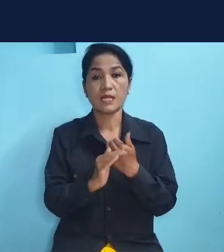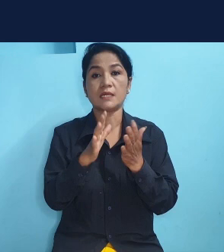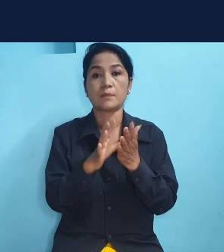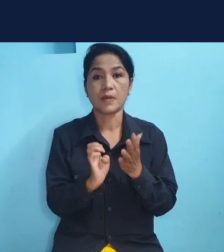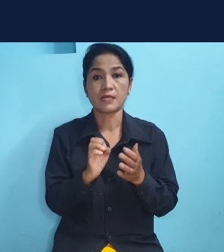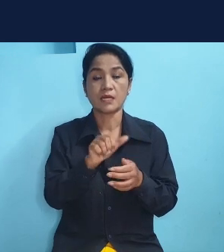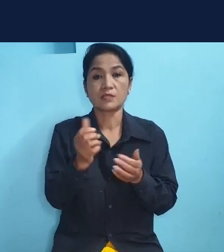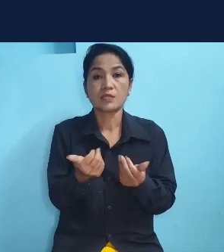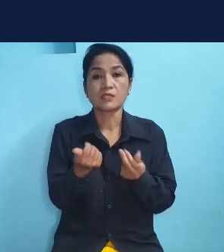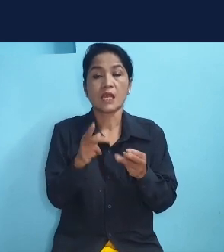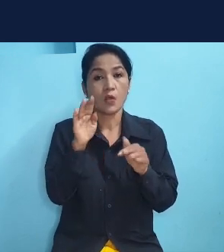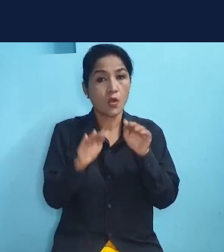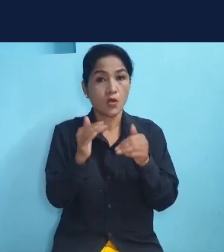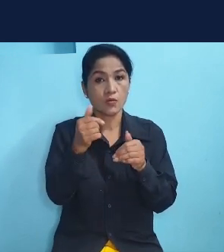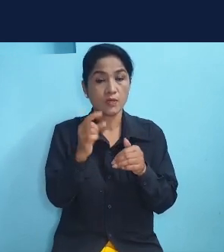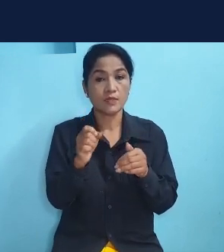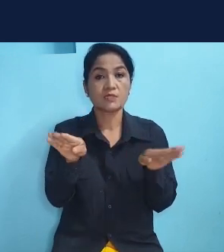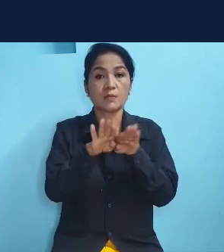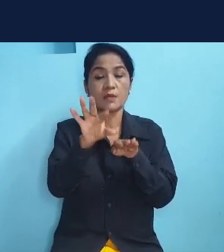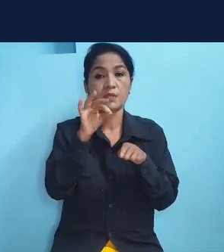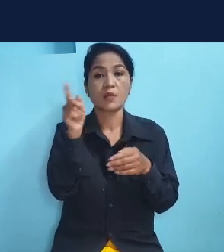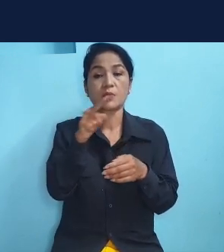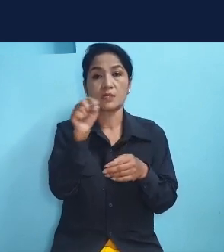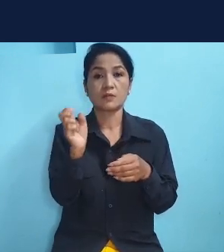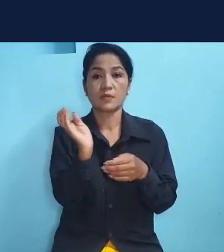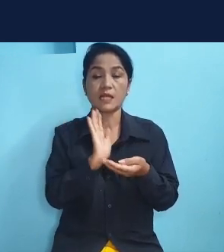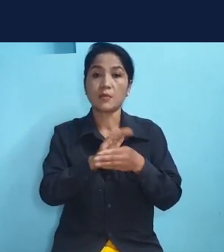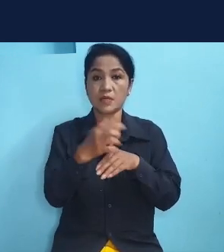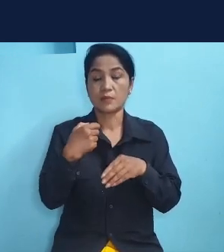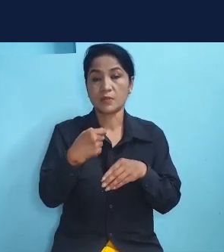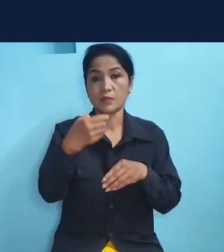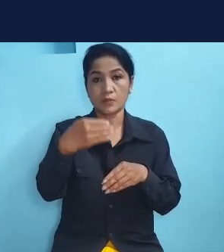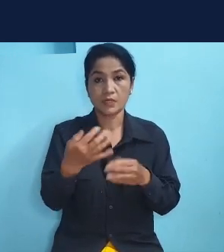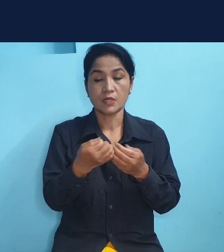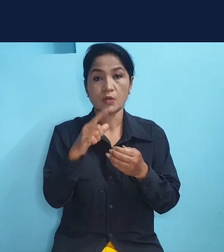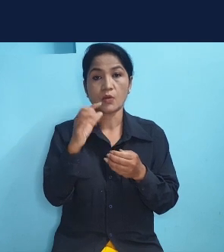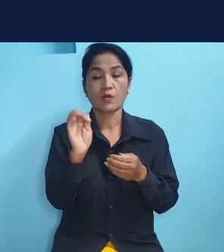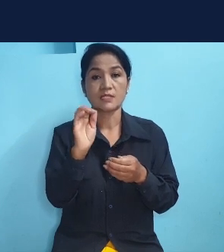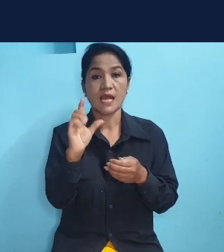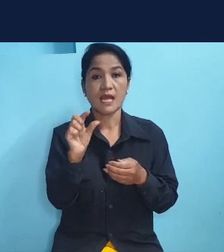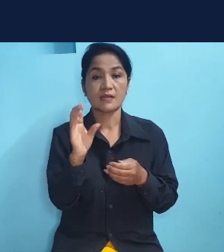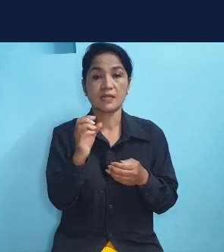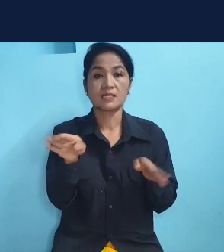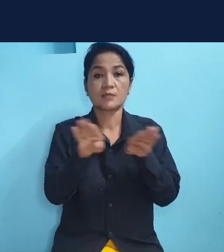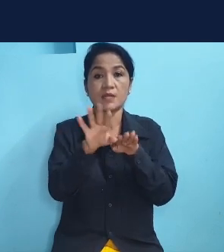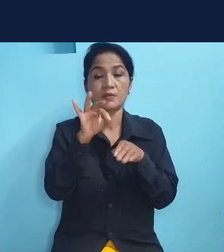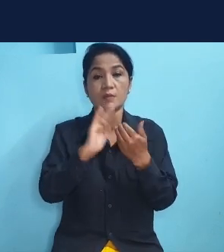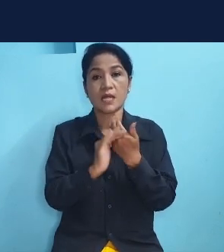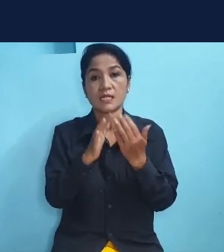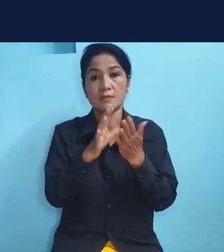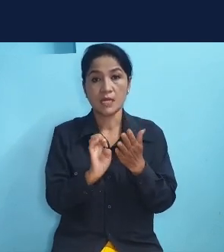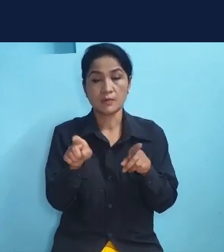पहिलो हुने निर्वाचित हुने प्रणालीबाटै जनसङ्ख्याको अनुपातमा समानुपातिक प्रतिशतभन्दा बढी प्रतिनिधित्व गरेको खस